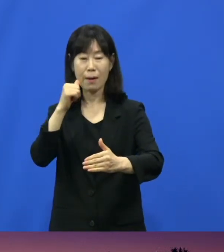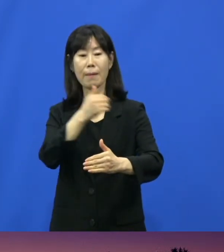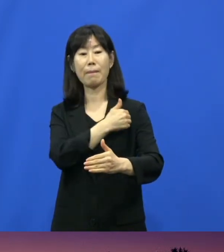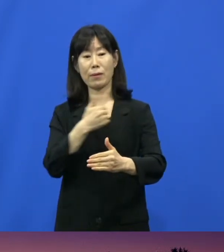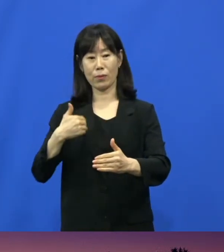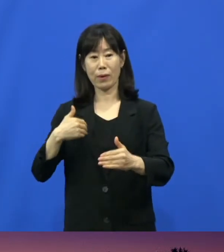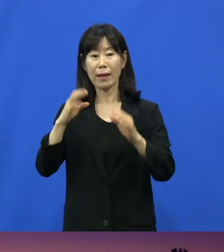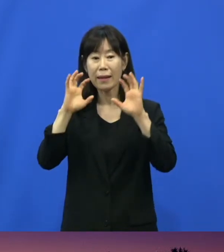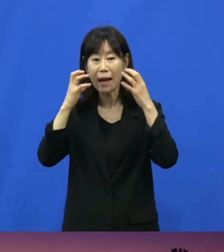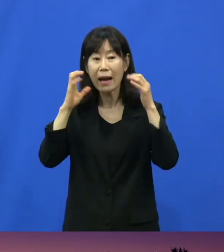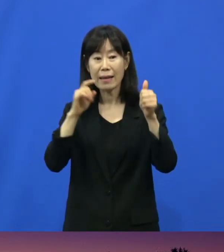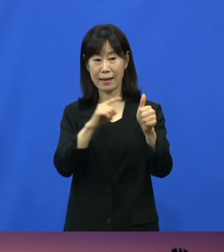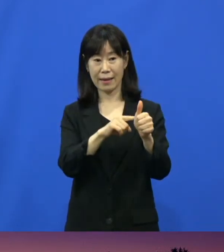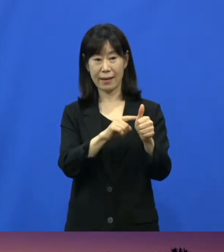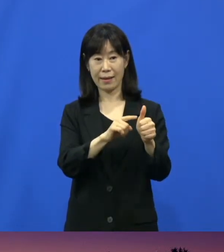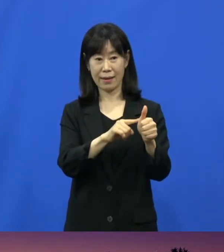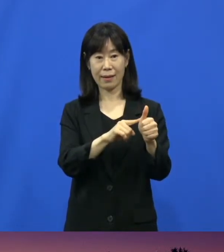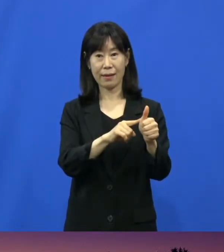말하는 거예요.